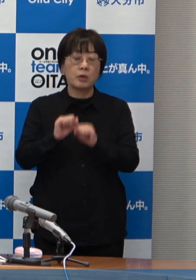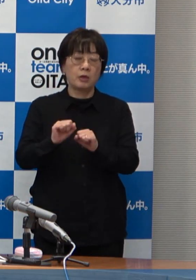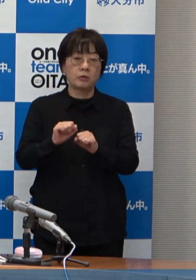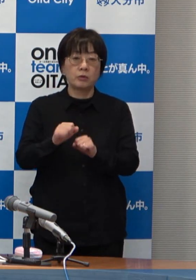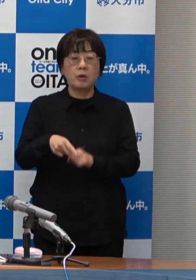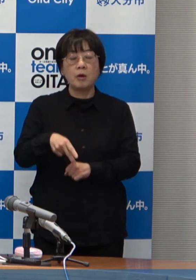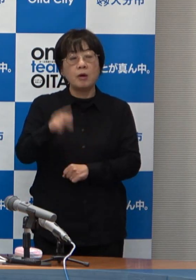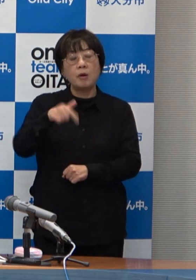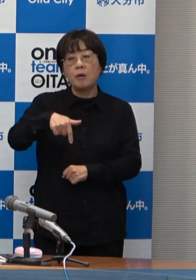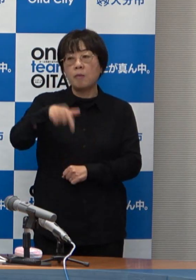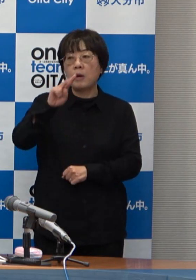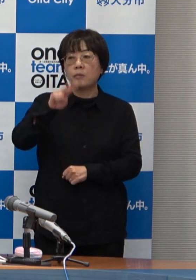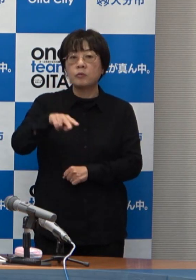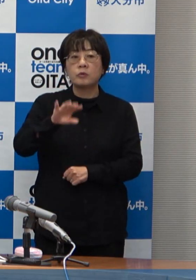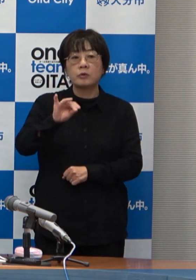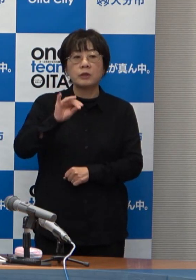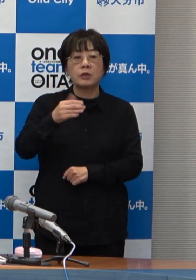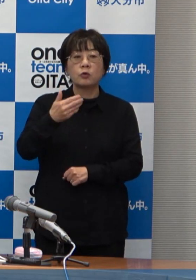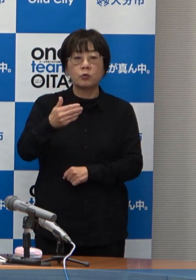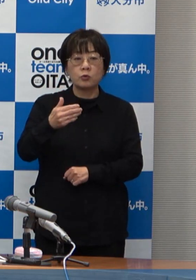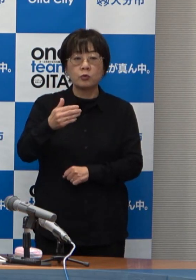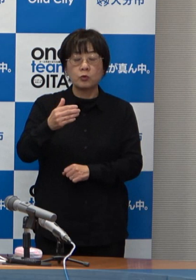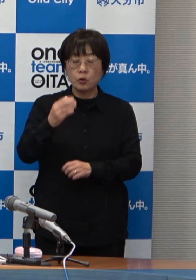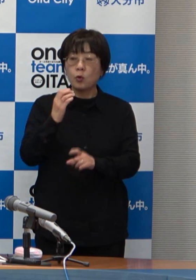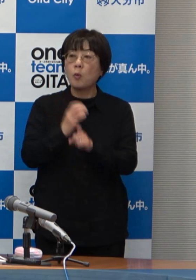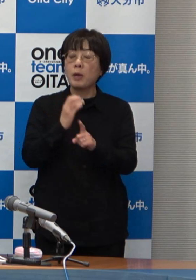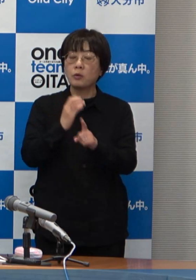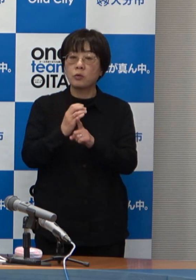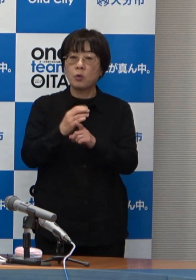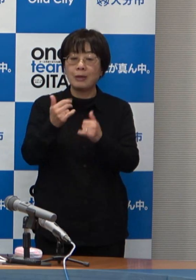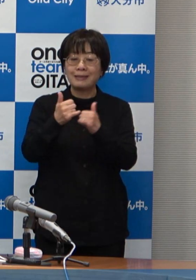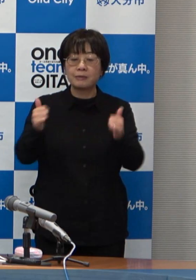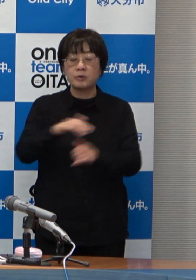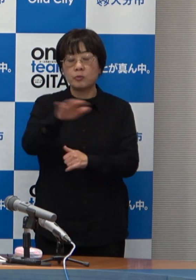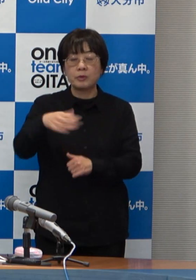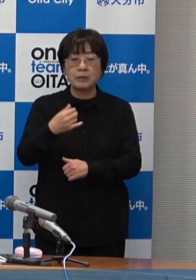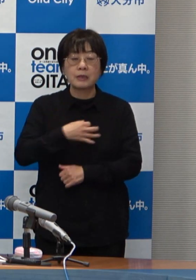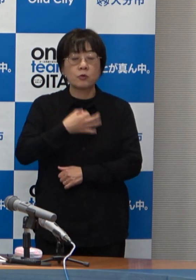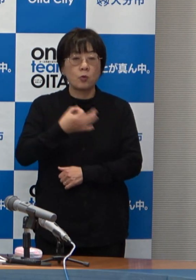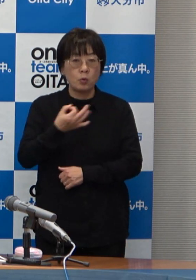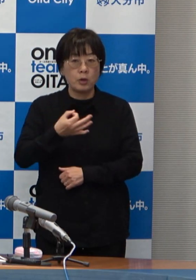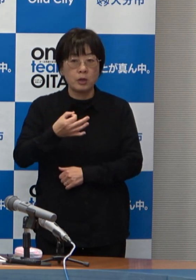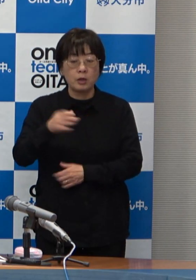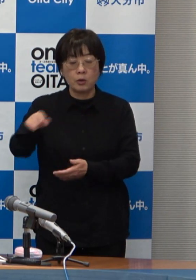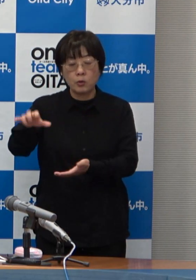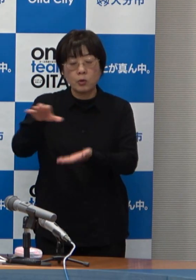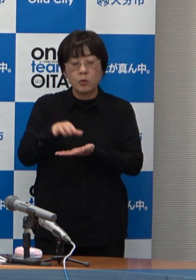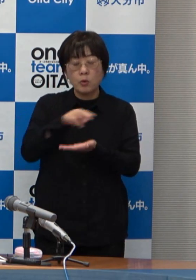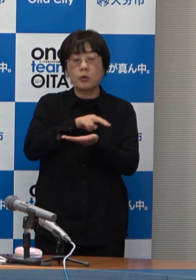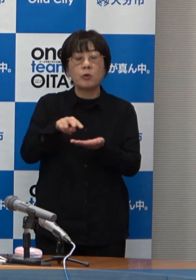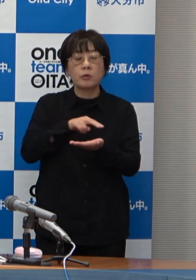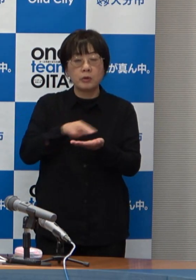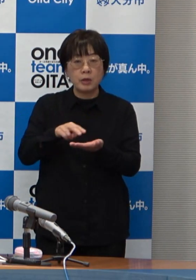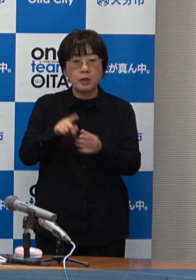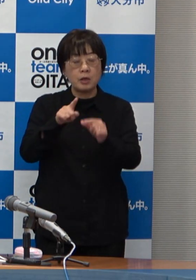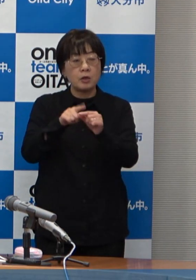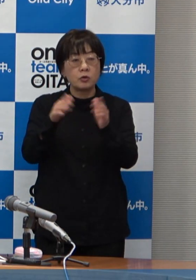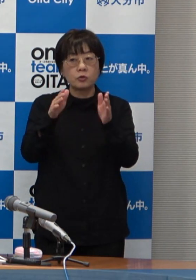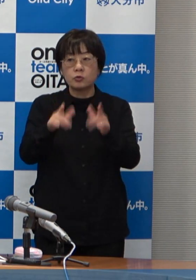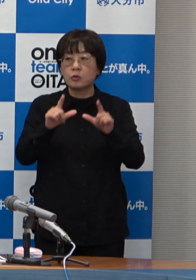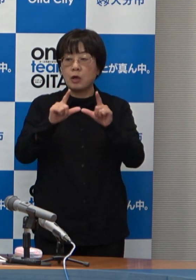ね市民の皆さんがどういうご意見を持たれてるかでそれによっては中間ホク